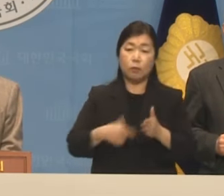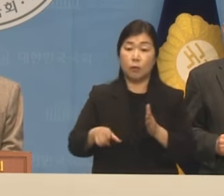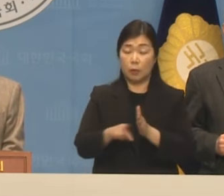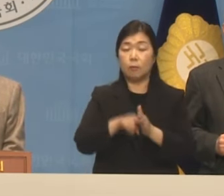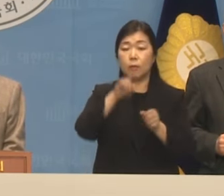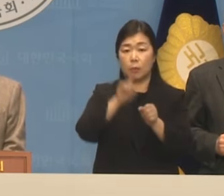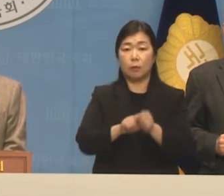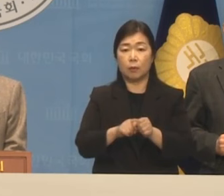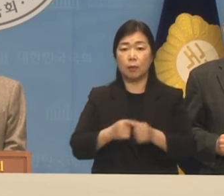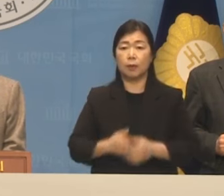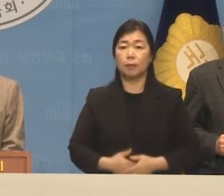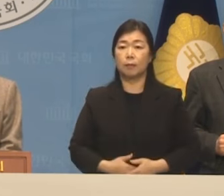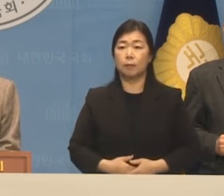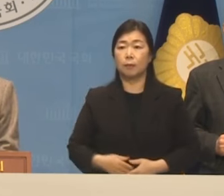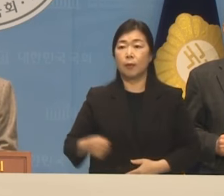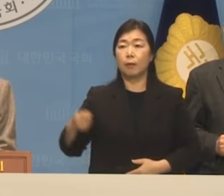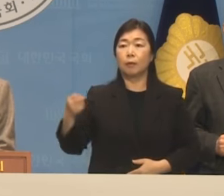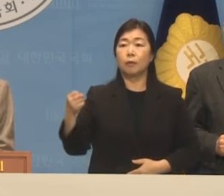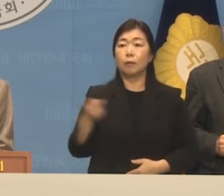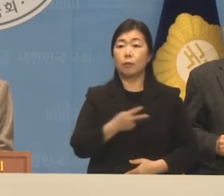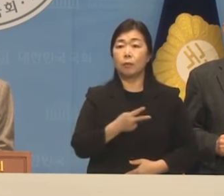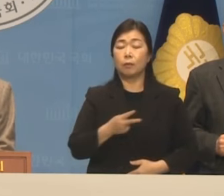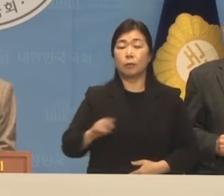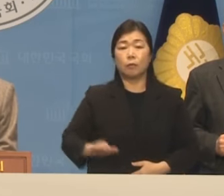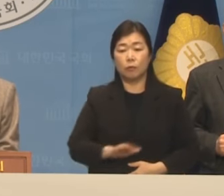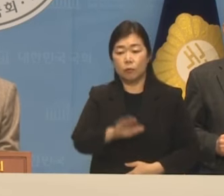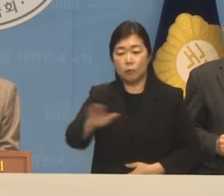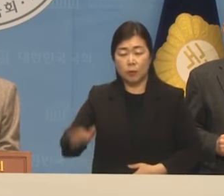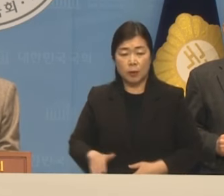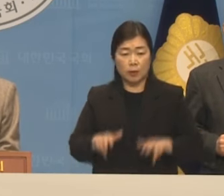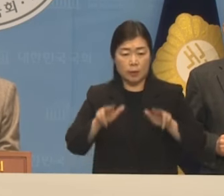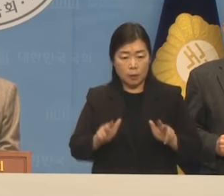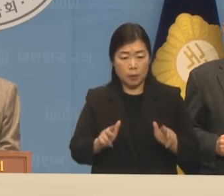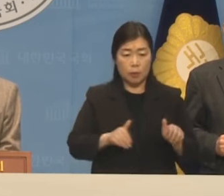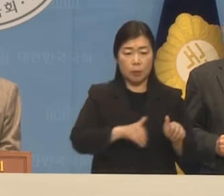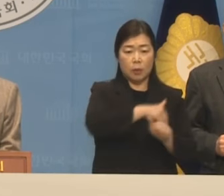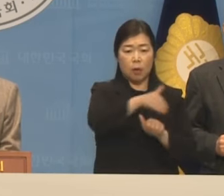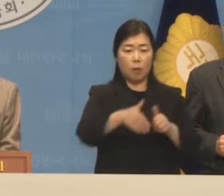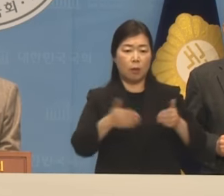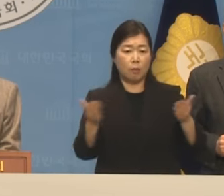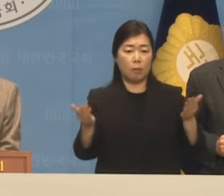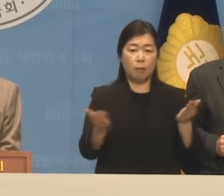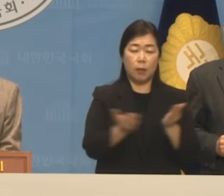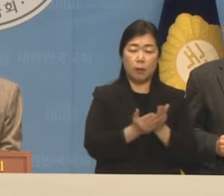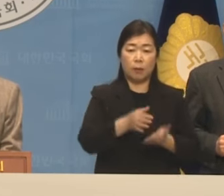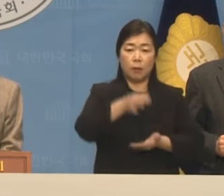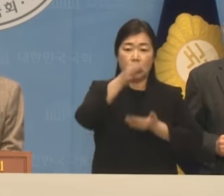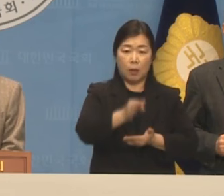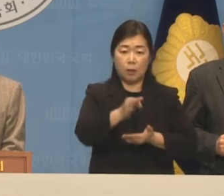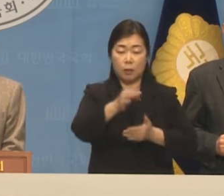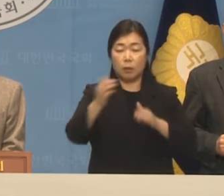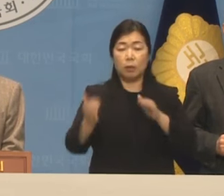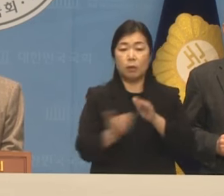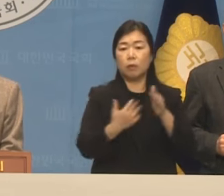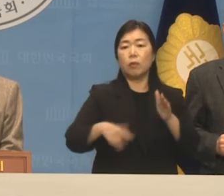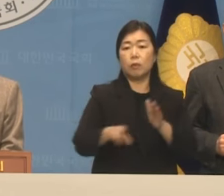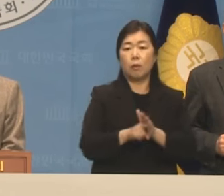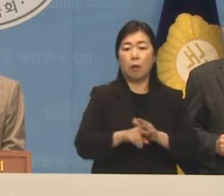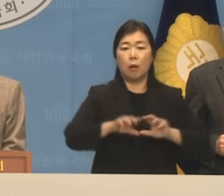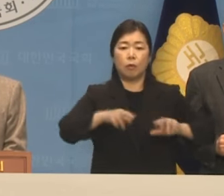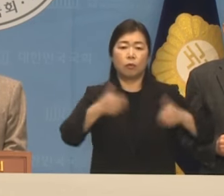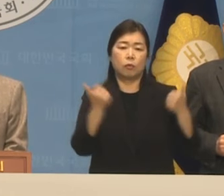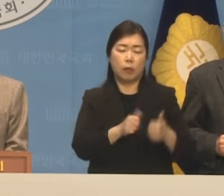합니다. 동시에 우리의 시대적 가치를 실현하기 위해서 국회에 진출하고자